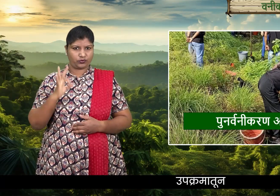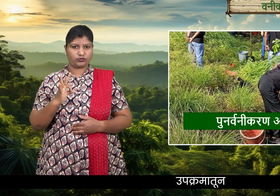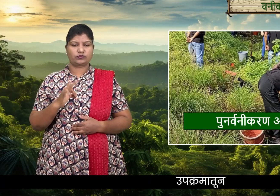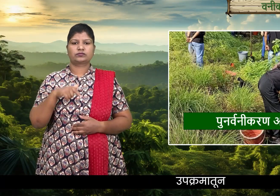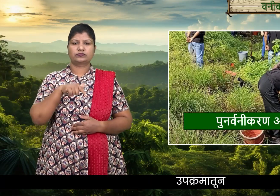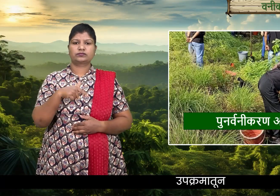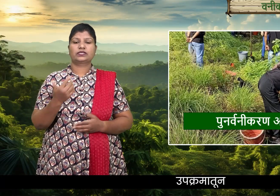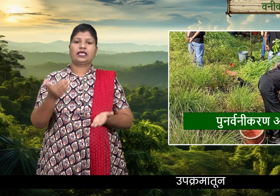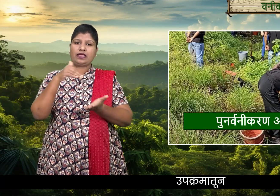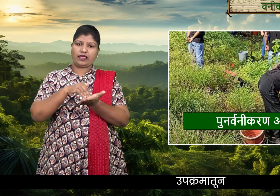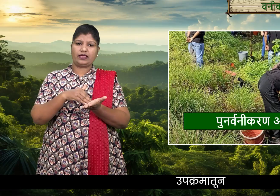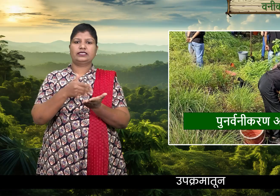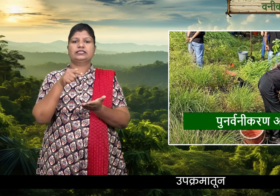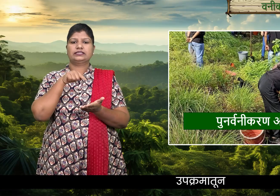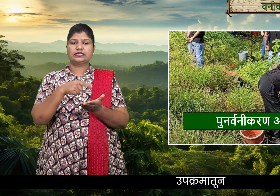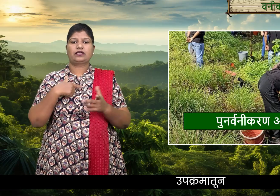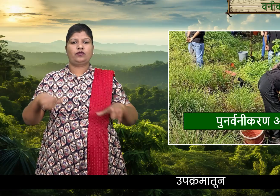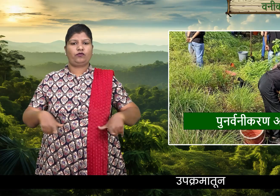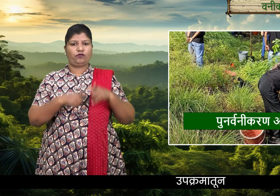वनीकरणासारख्या उपक्रमातून